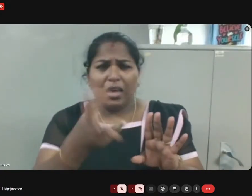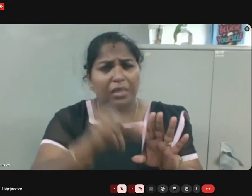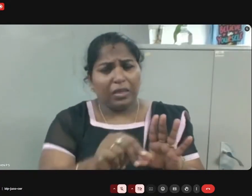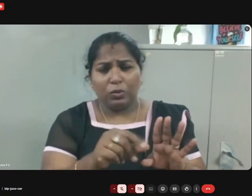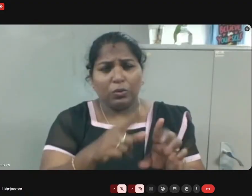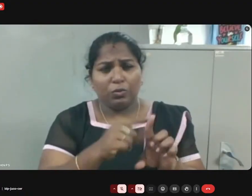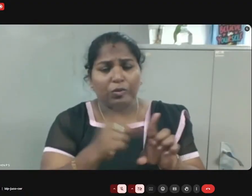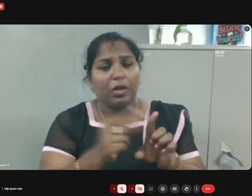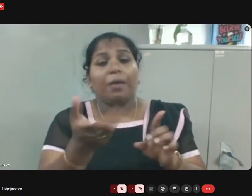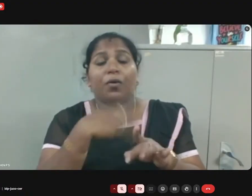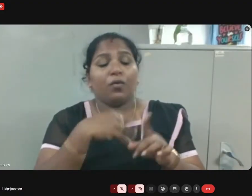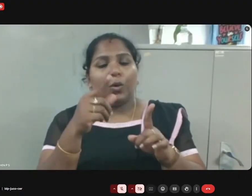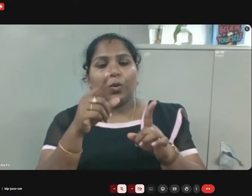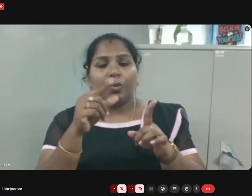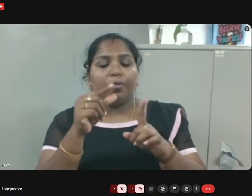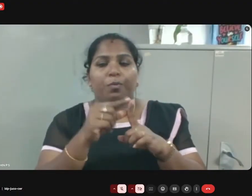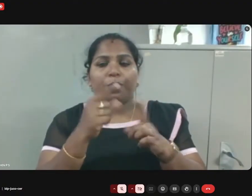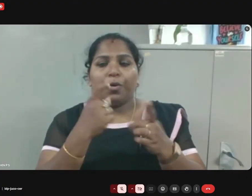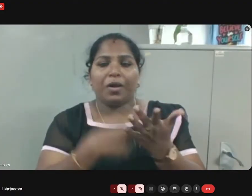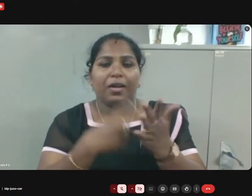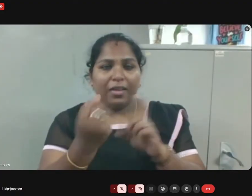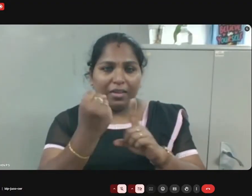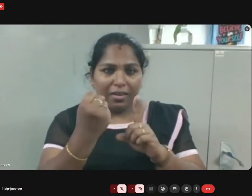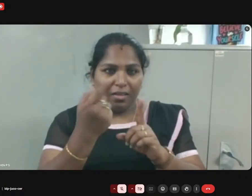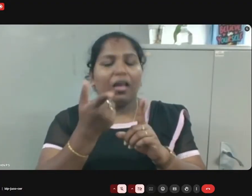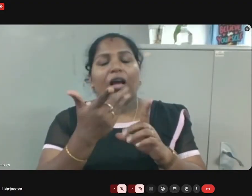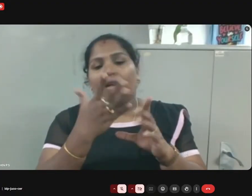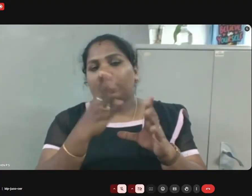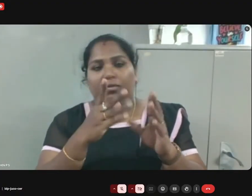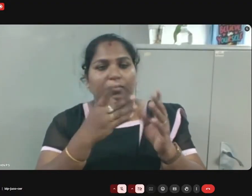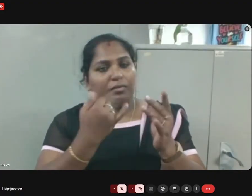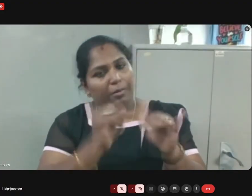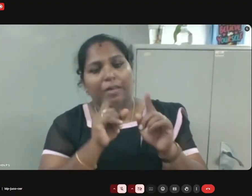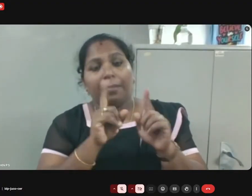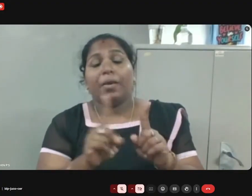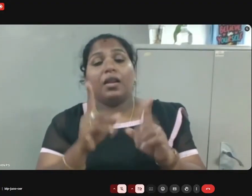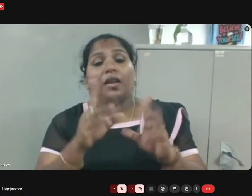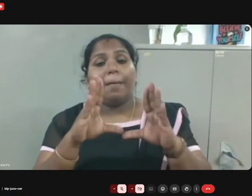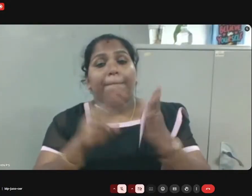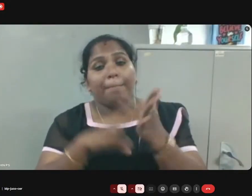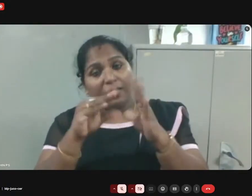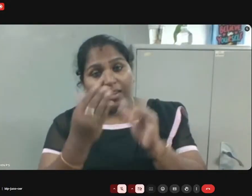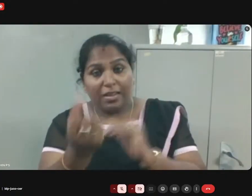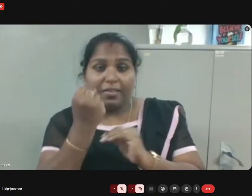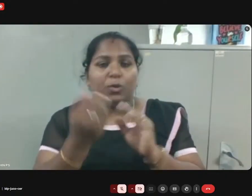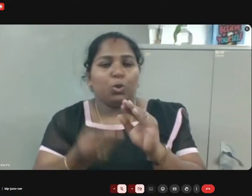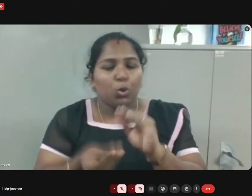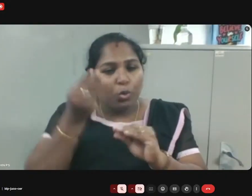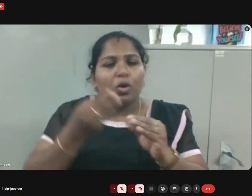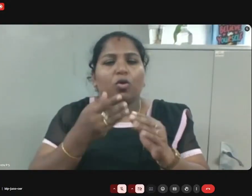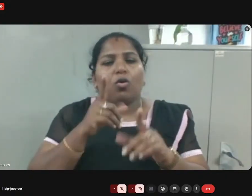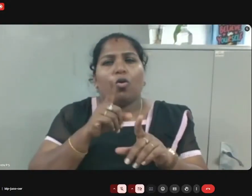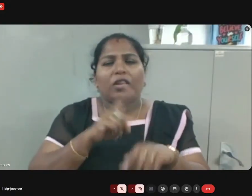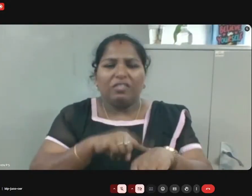പ്രോട്ടീൻ ഡിസ്ട്രോഫിൻ കേടാണ്. അപ്പൊ അതിനായിട്ട് ഇത് ബന്ധമൊന്നുമില്ല. ഈ മസിലിന്റെ സ്ട്രെങ്ത് കുറച്ചുകൂടെ കൂടുമ്പോൾ കുറച്ചു കാലം കൂടെ